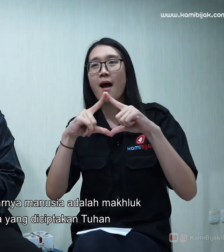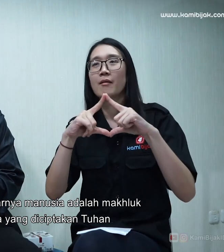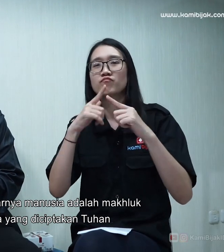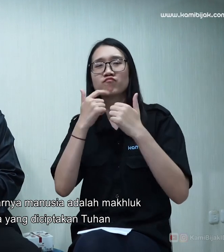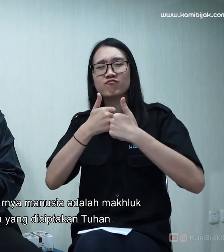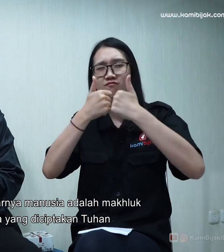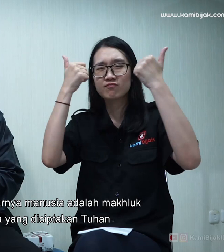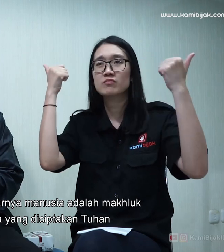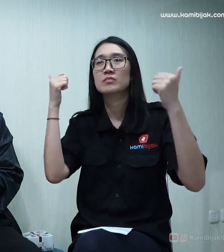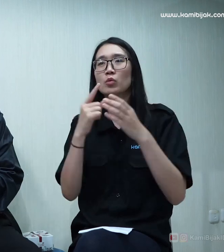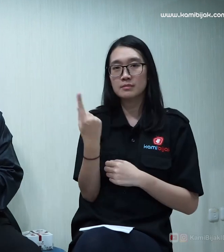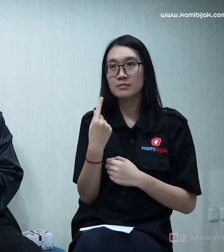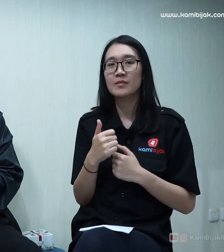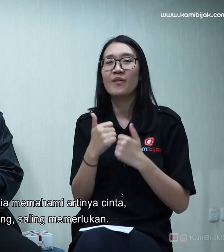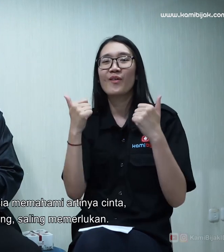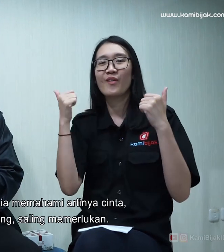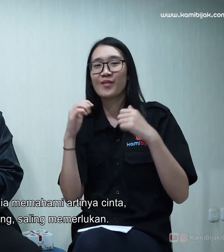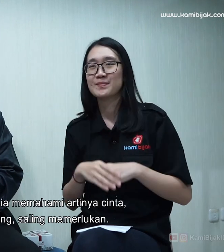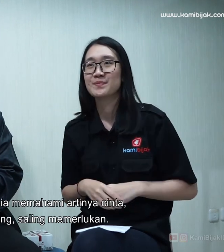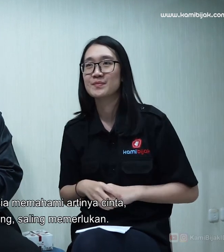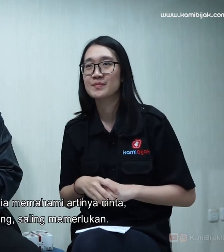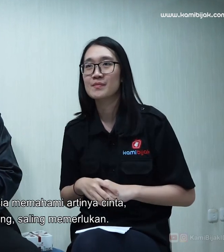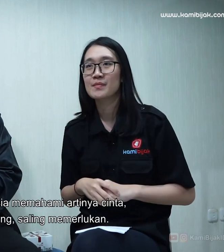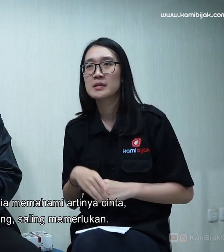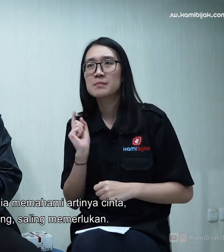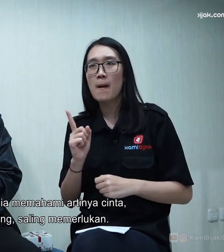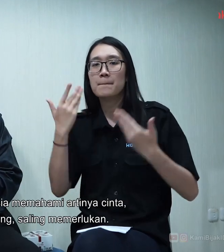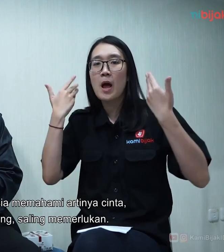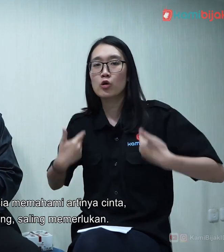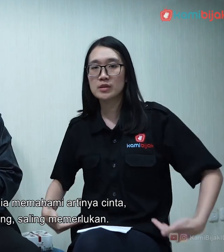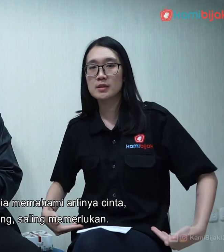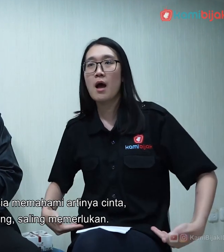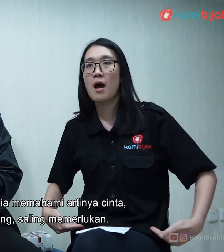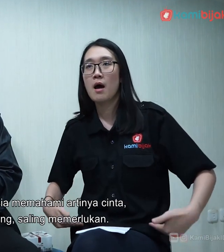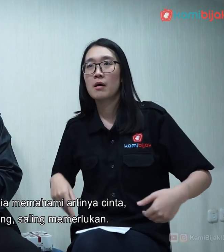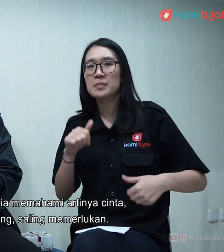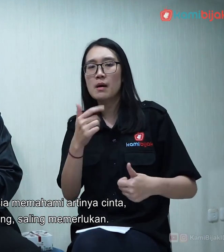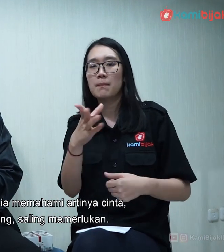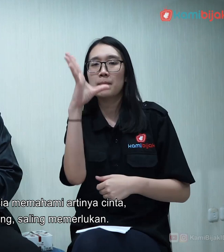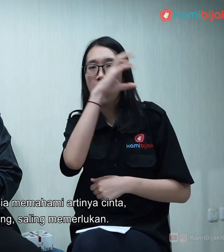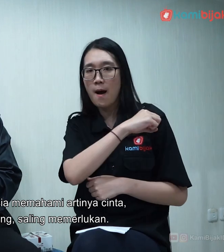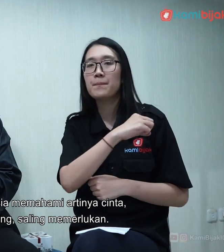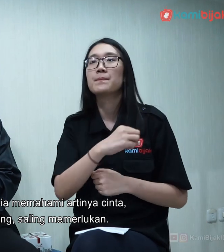yang diciptakan Tuhan. Karena manusia memahami